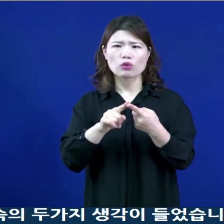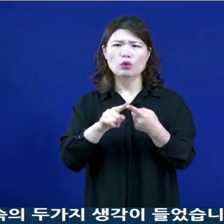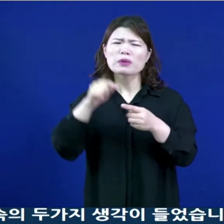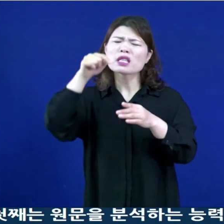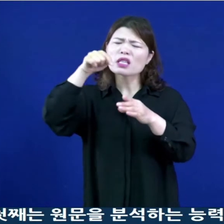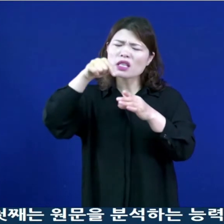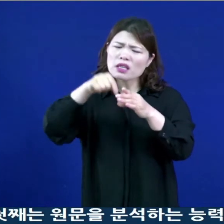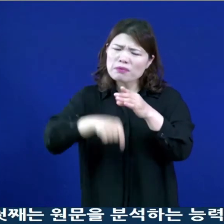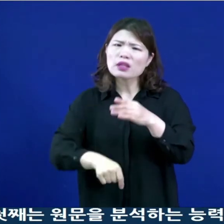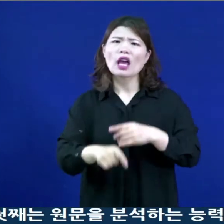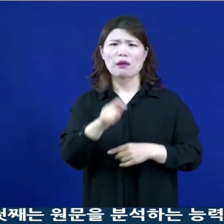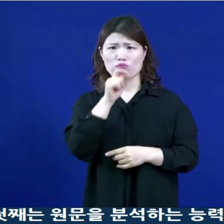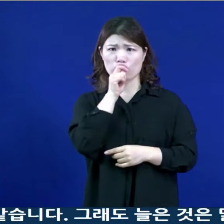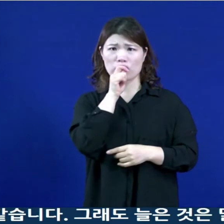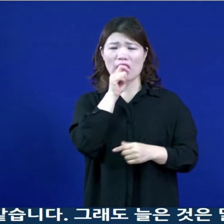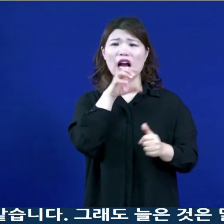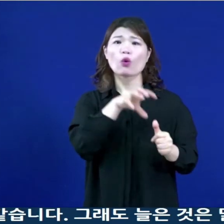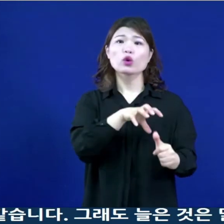같습니다.